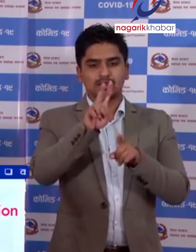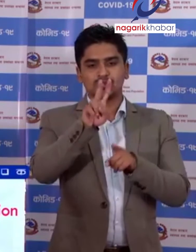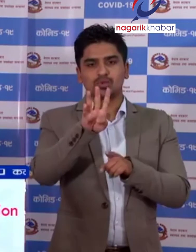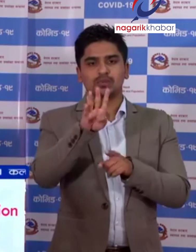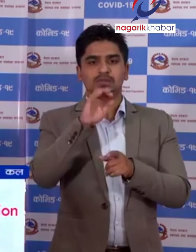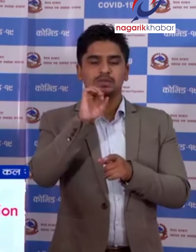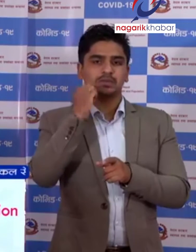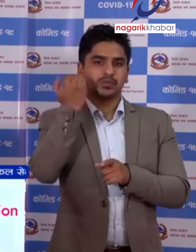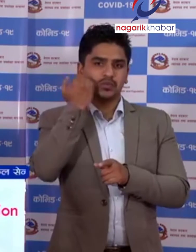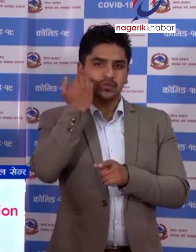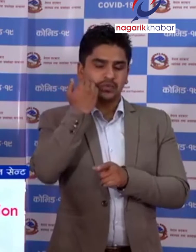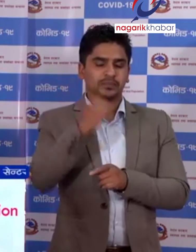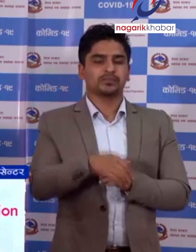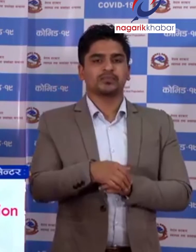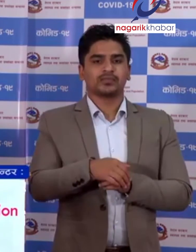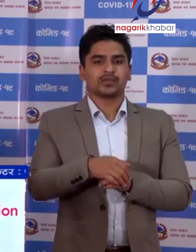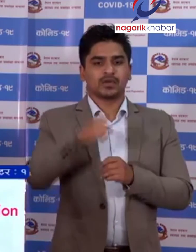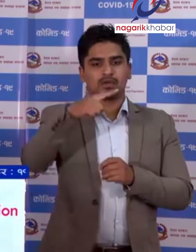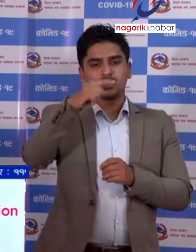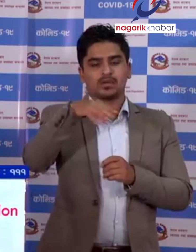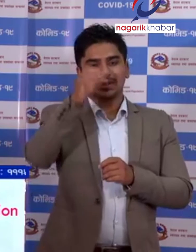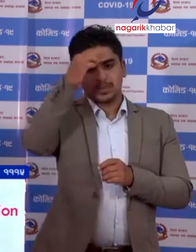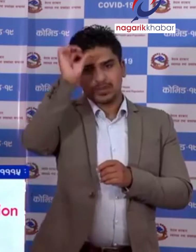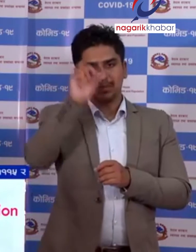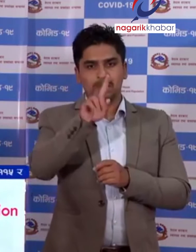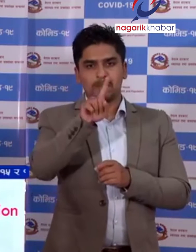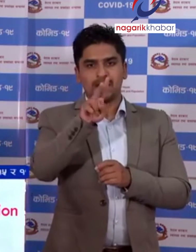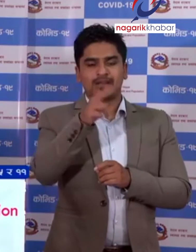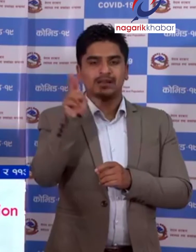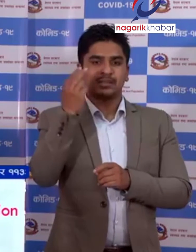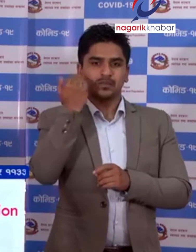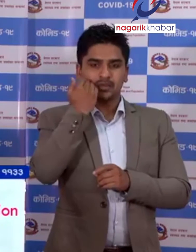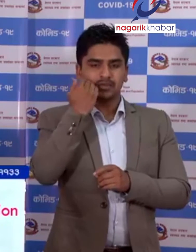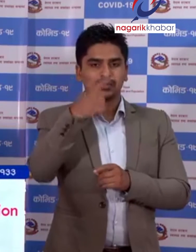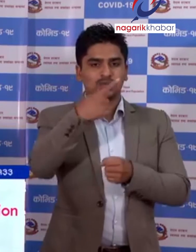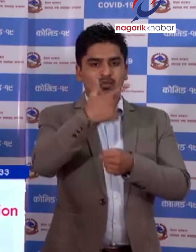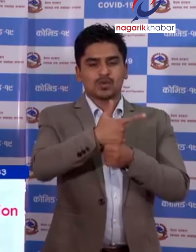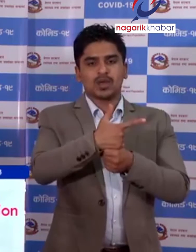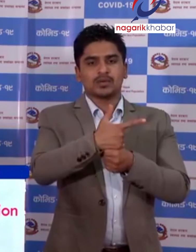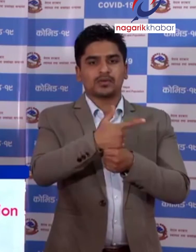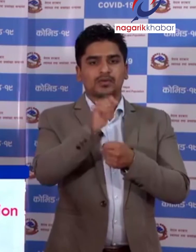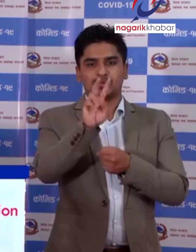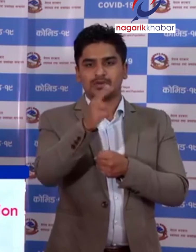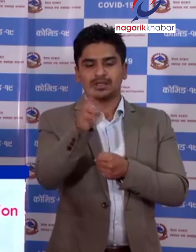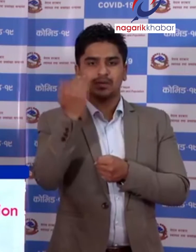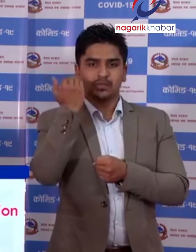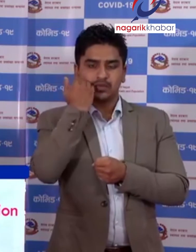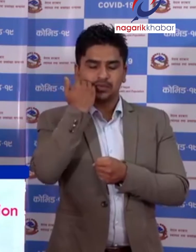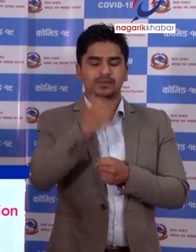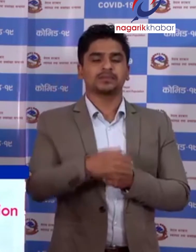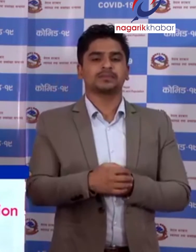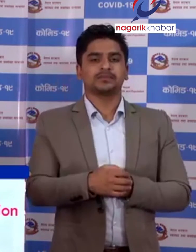पुरुष। नवलपरासी पश्चिम को 12 जना हुनुहुन्छ पुरुष, नुवाकोट को 2 जना पुरुष